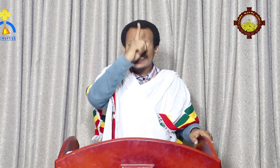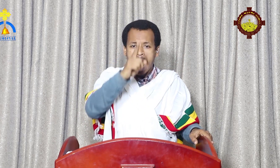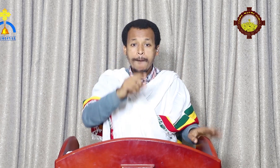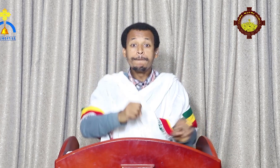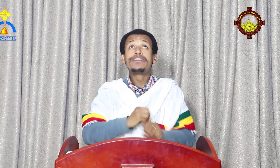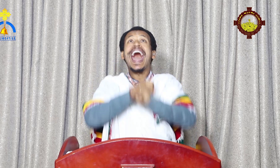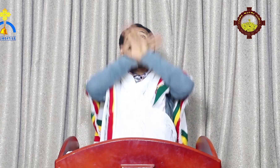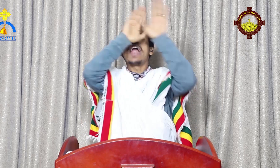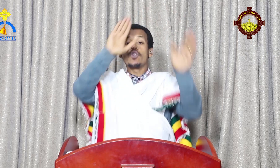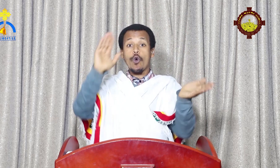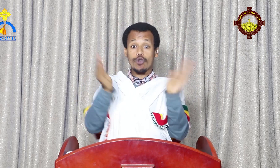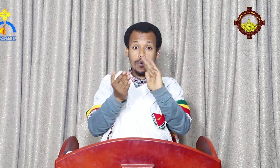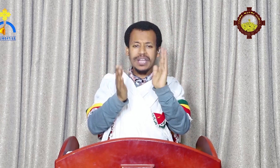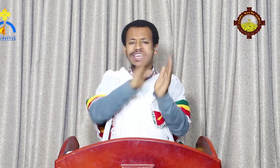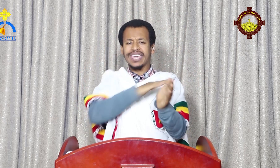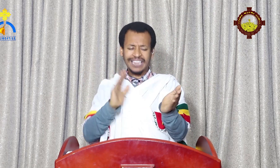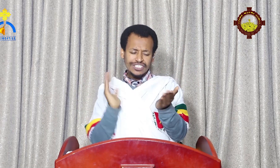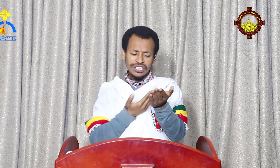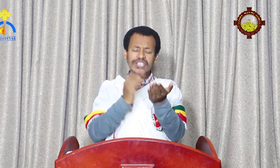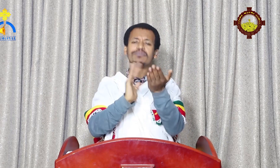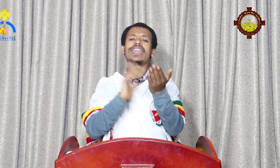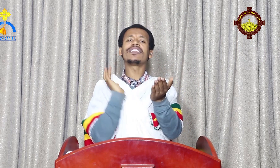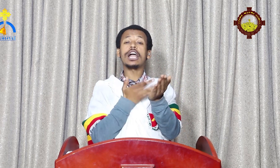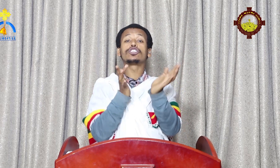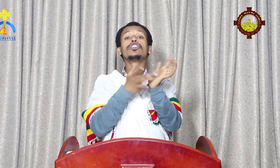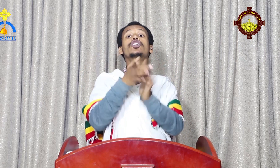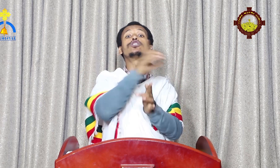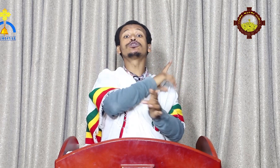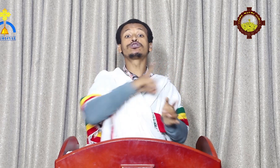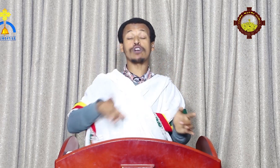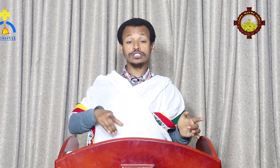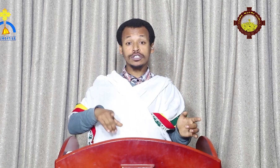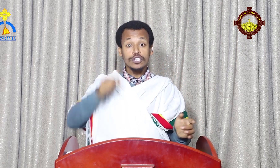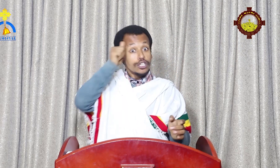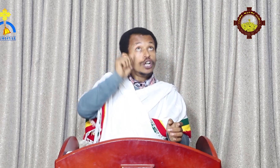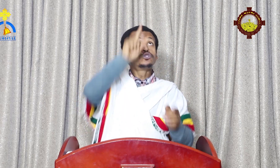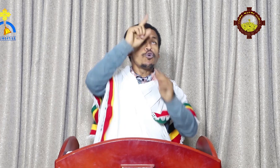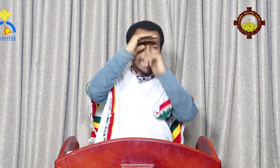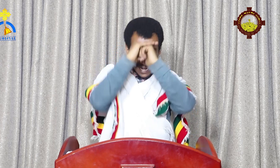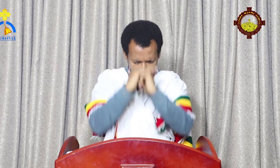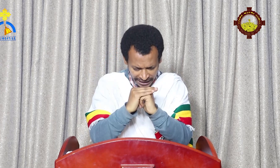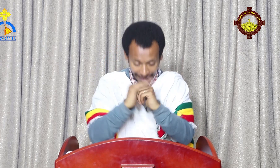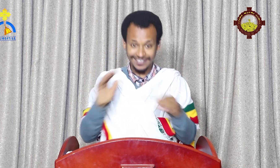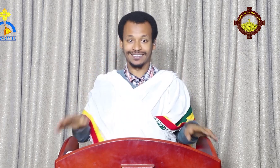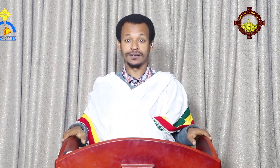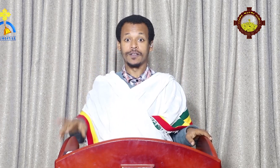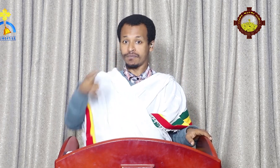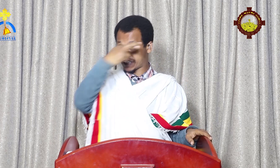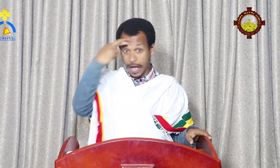እውነተኛ ብርሃን የሆነው ጌታችን መድኃኒታችን ኢየሱስ ክርስቶስ እሱ እናመልካለን።